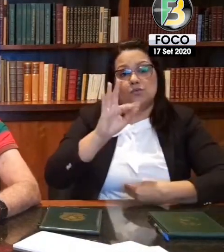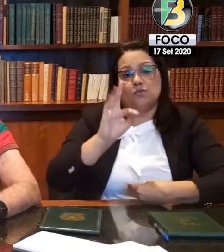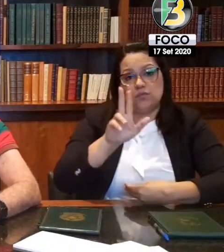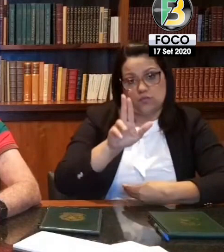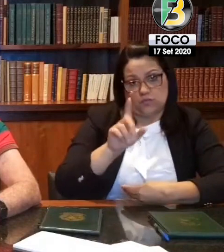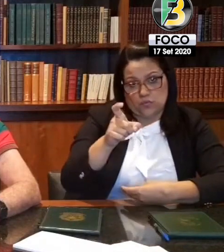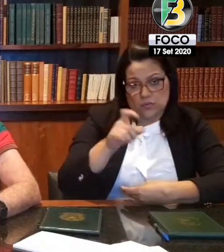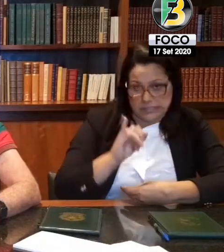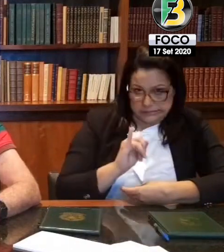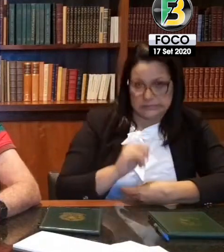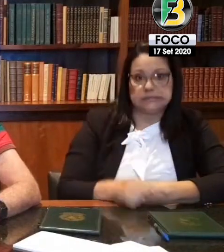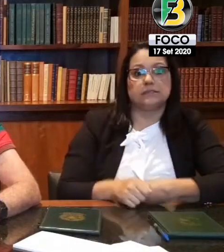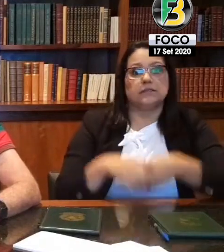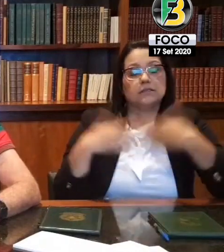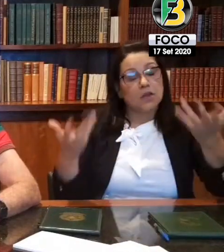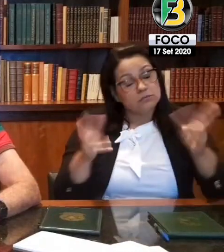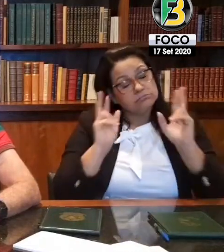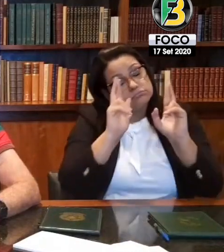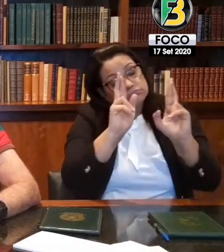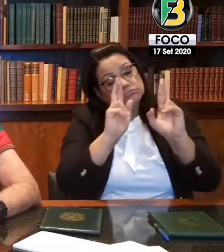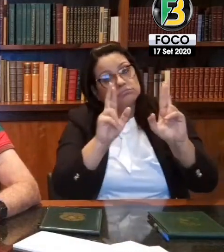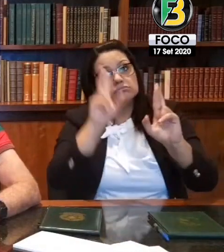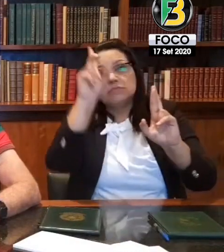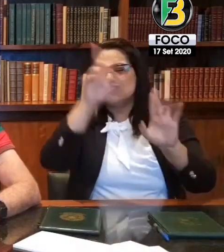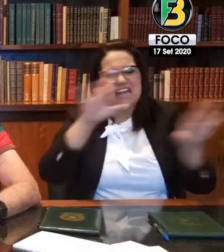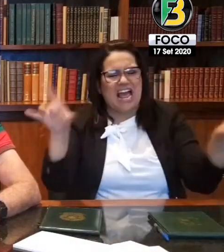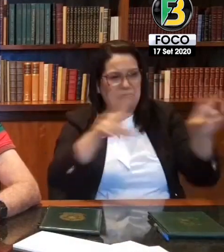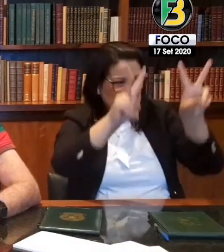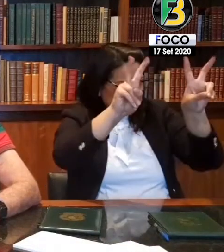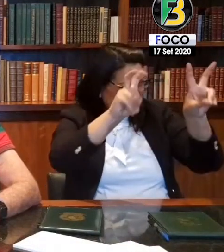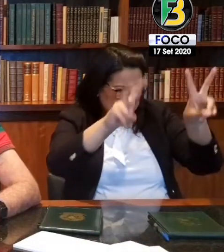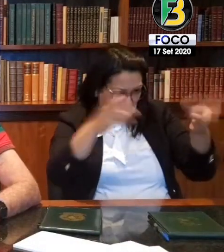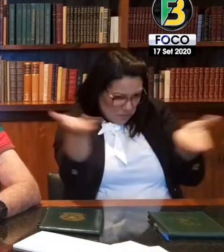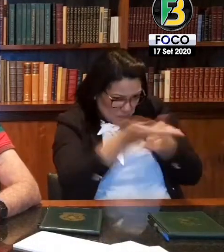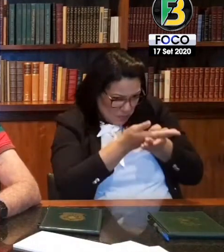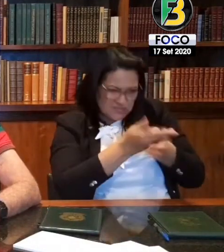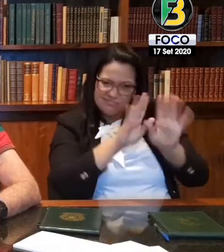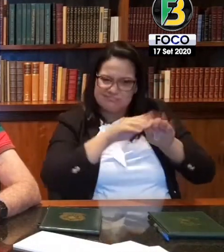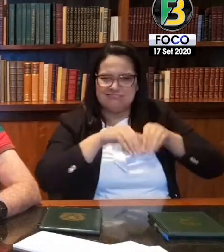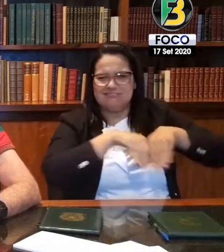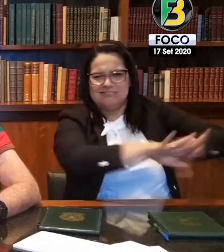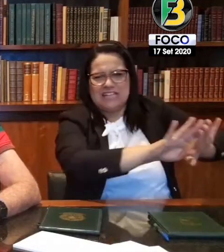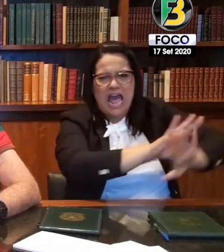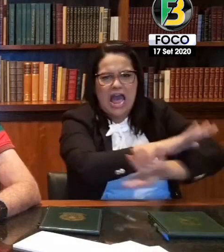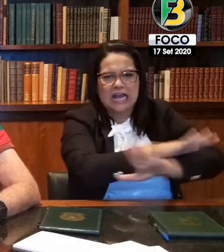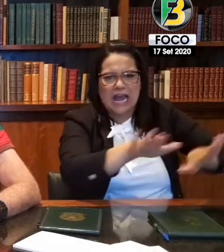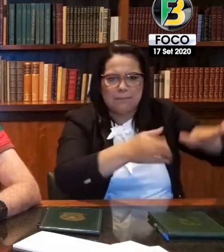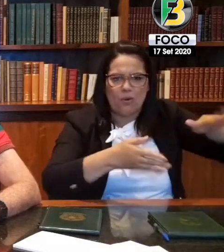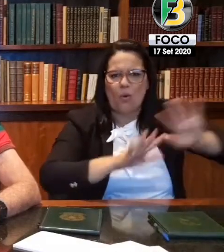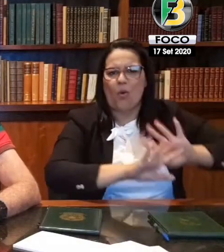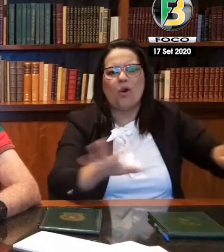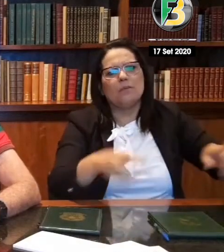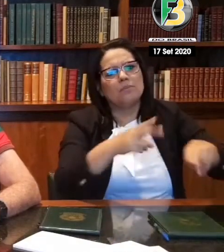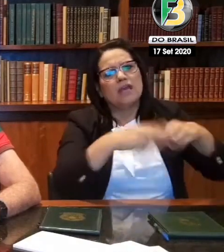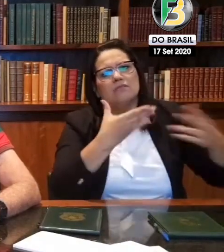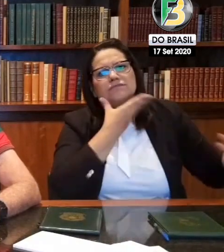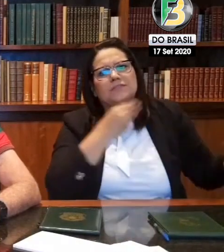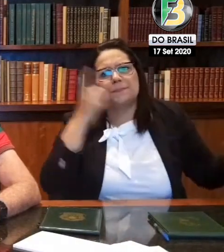daí, se Deus quiser, a gente enterra logo esse processo aí e acaba com essa farsa,